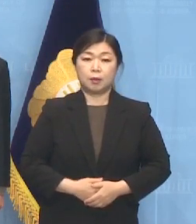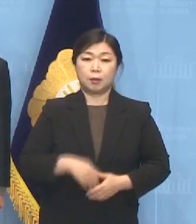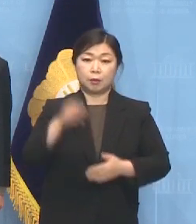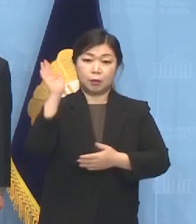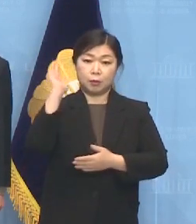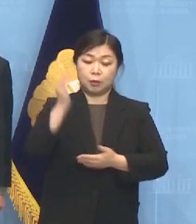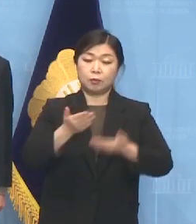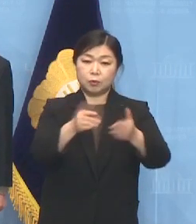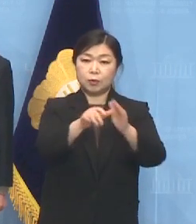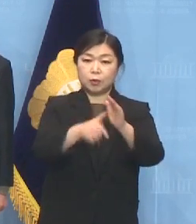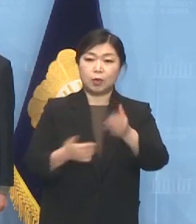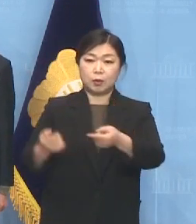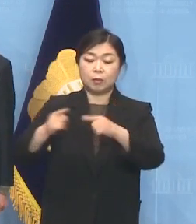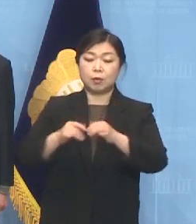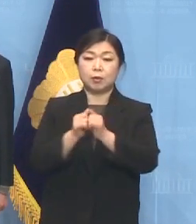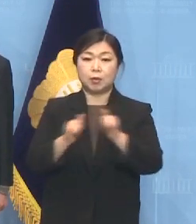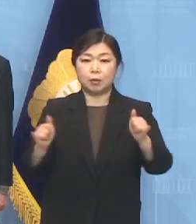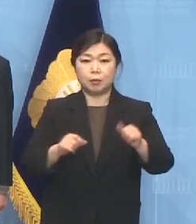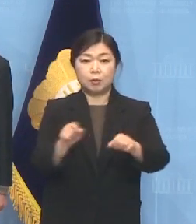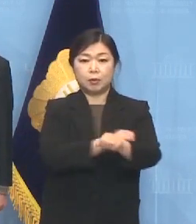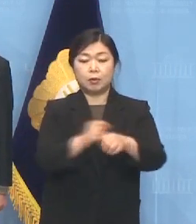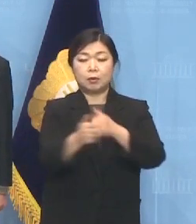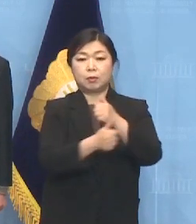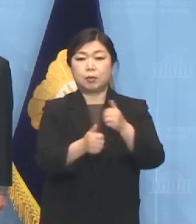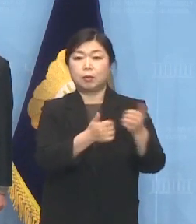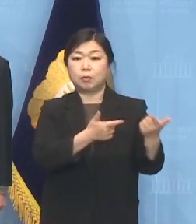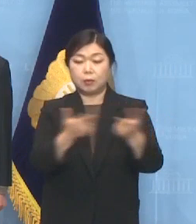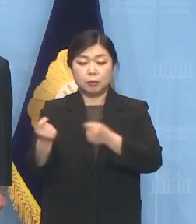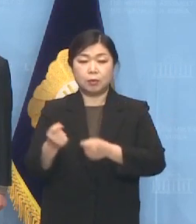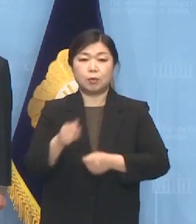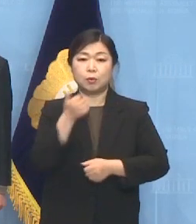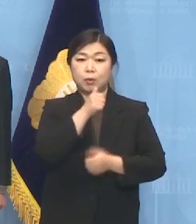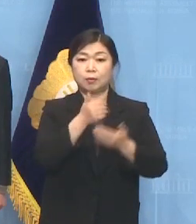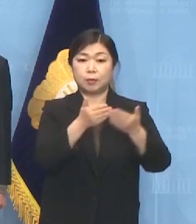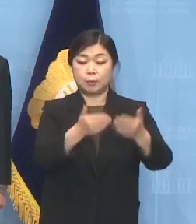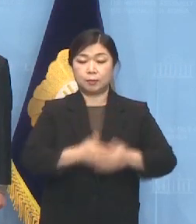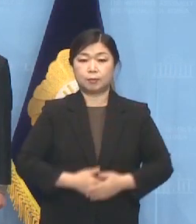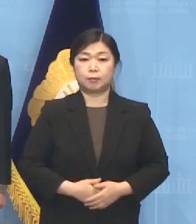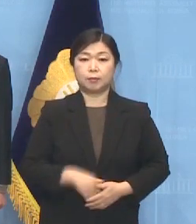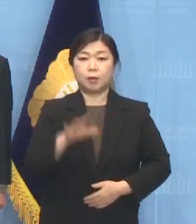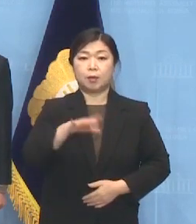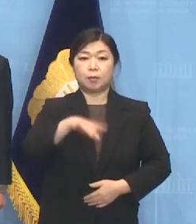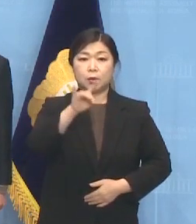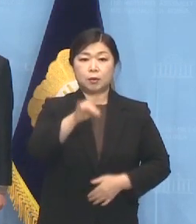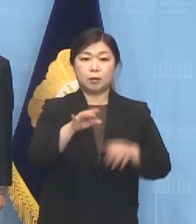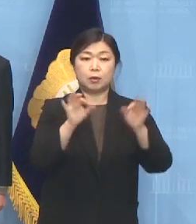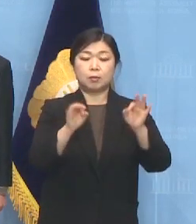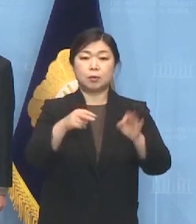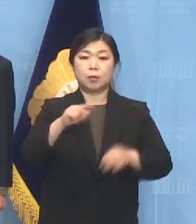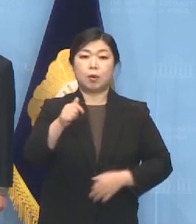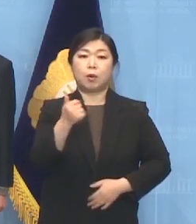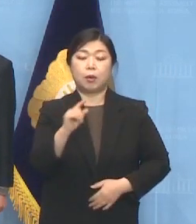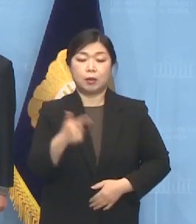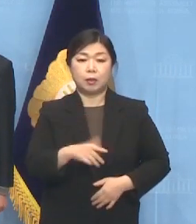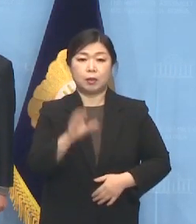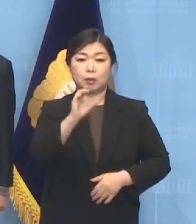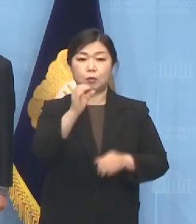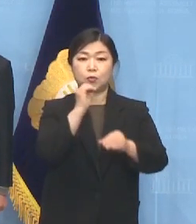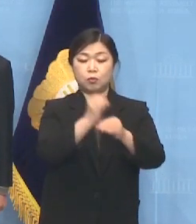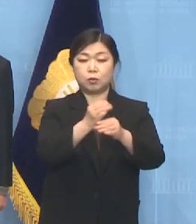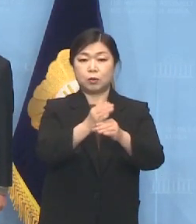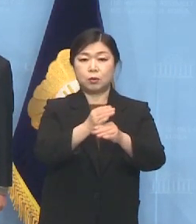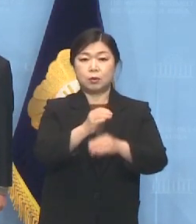참석해주신 탄소 정리 특이 위원님들 소개해드리겠습니다 아 김성은 탄소중립